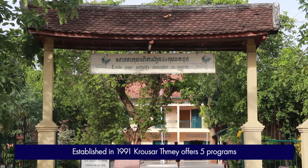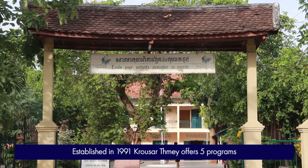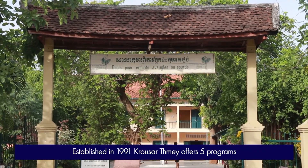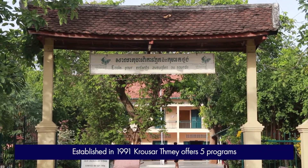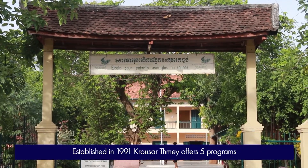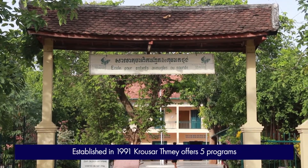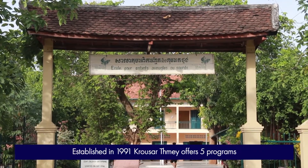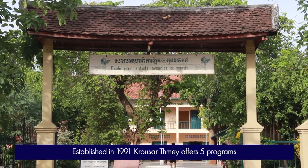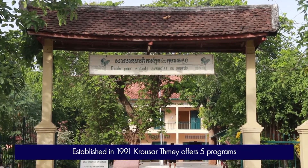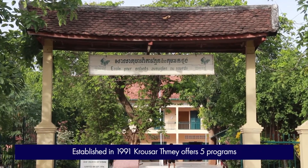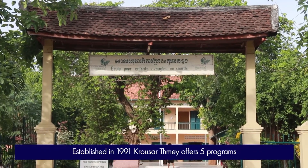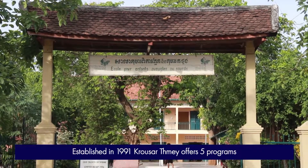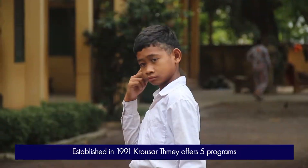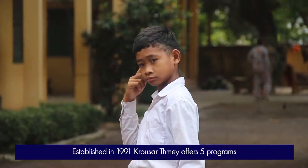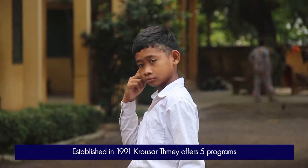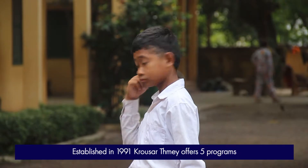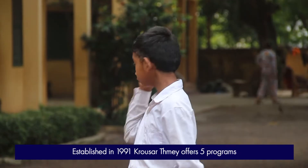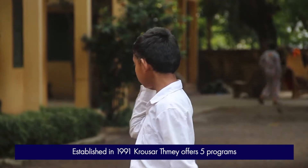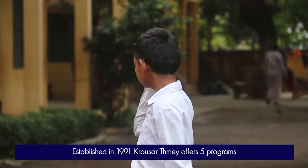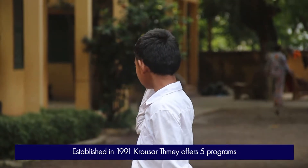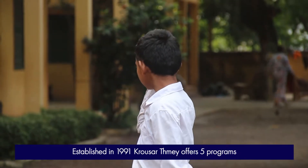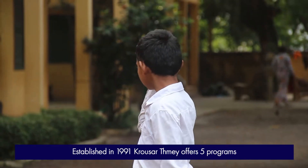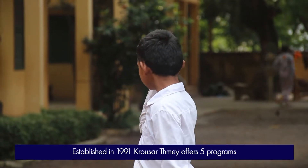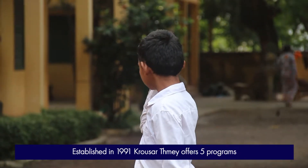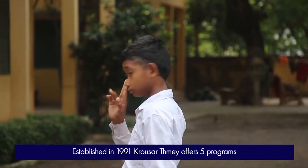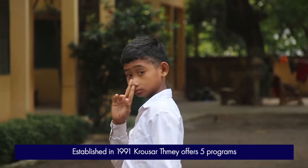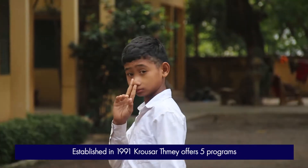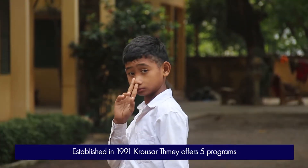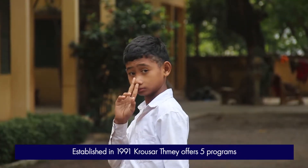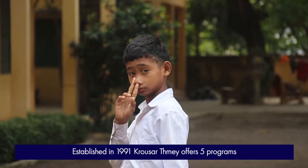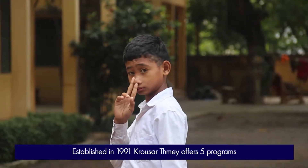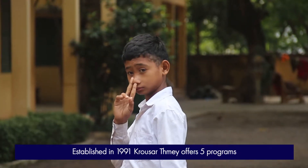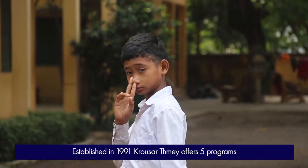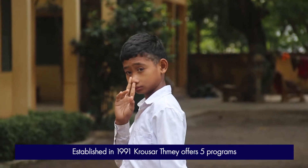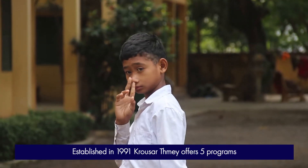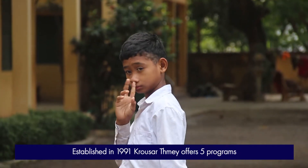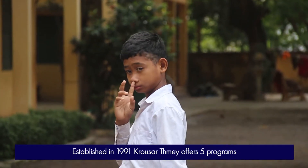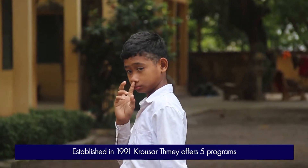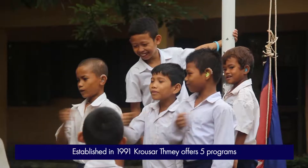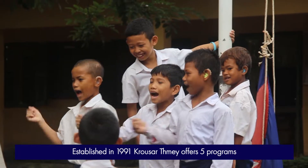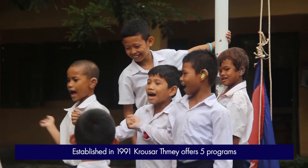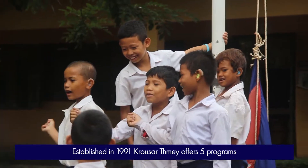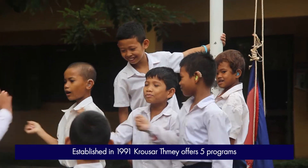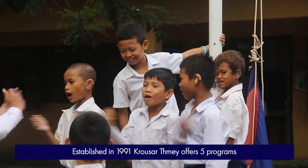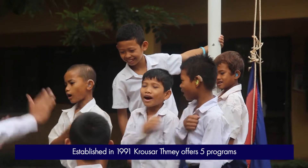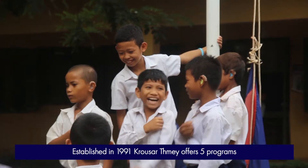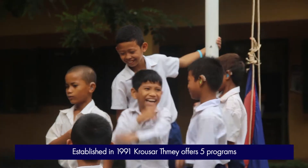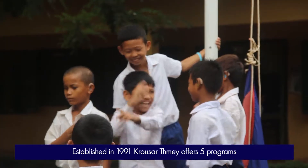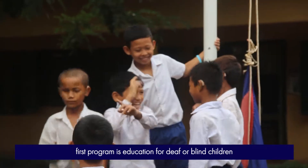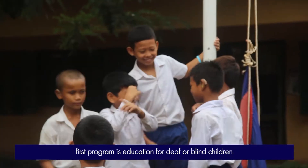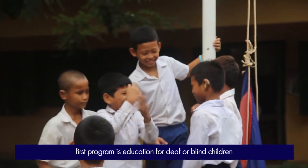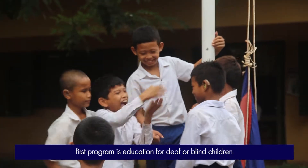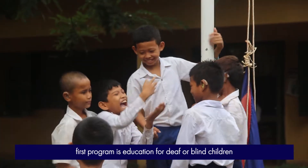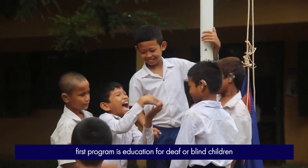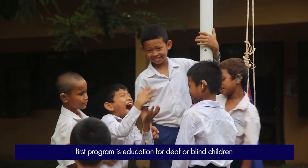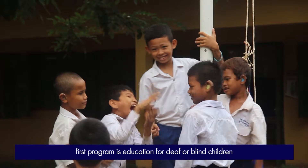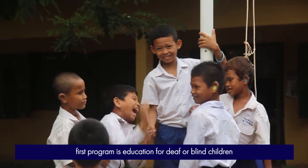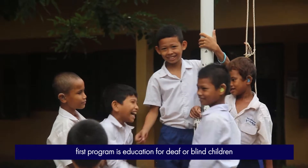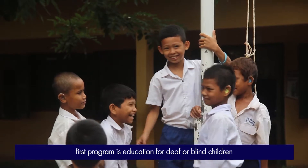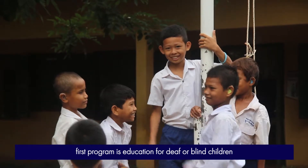ង្គការគ្រួសារថ្មីបានបង្កើតឡើងនៅឆ្នាំ1991ដែលមានកម្មវិធីធំធំចំនួន5ទី1កម្មវិធីការអ